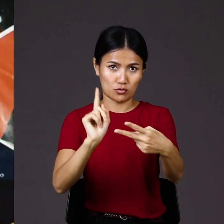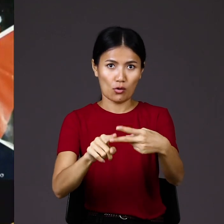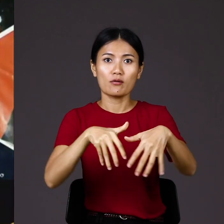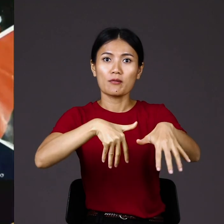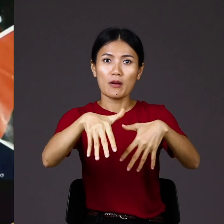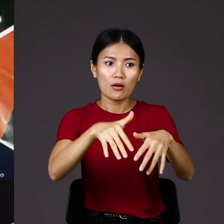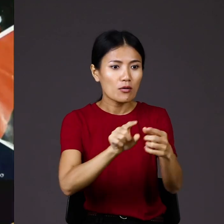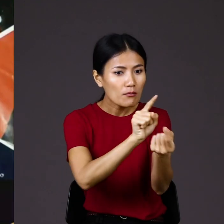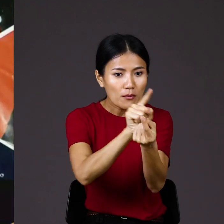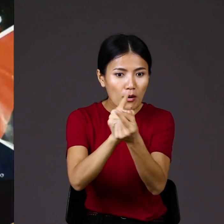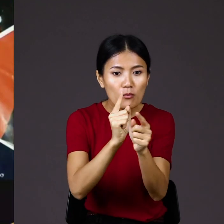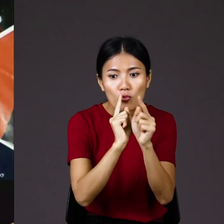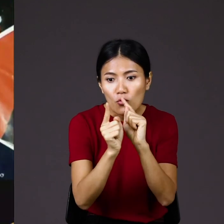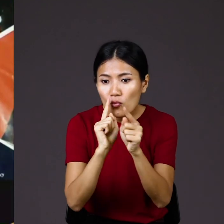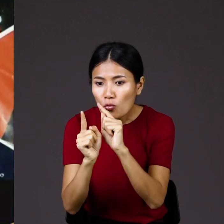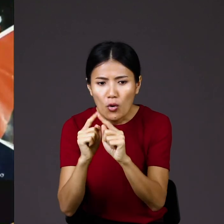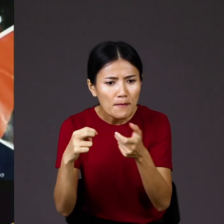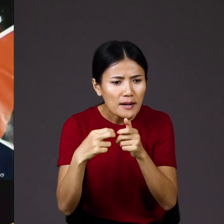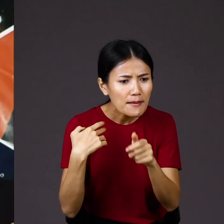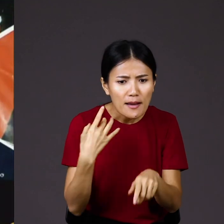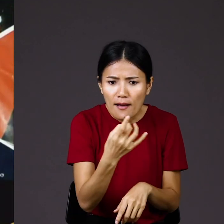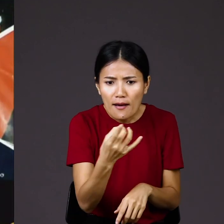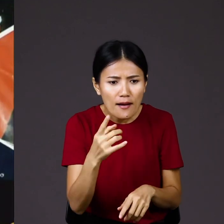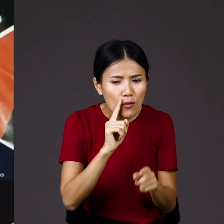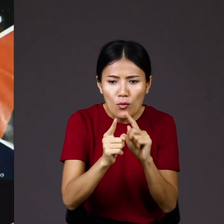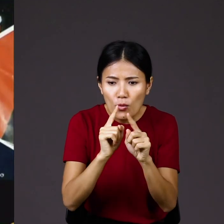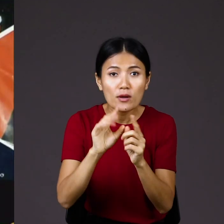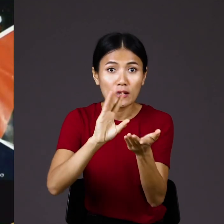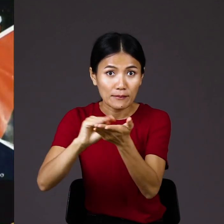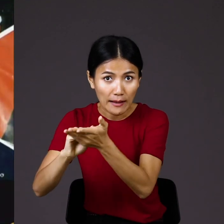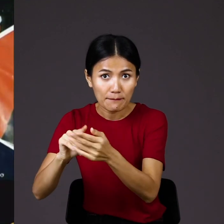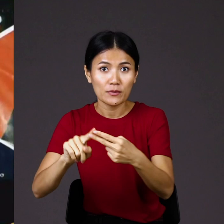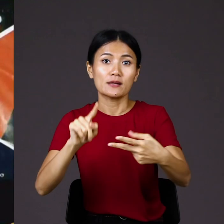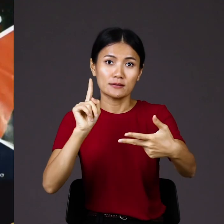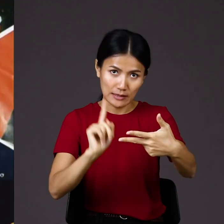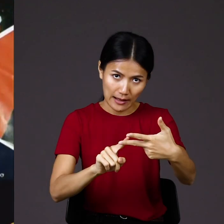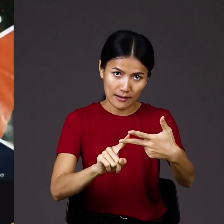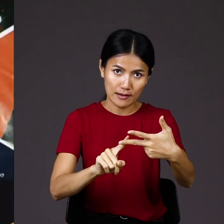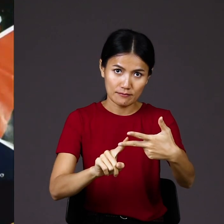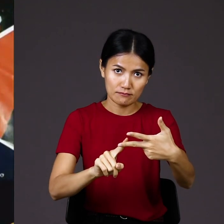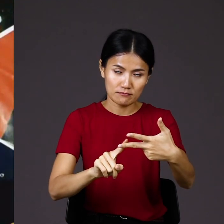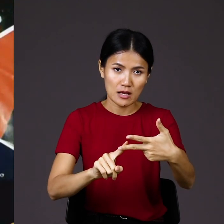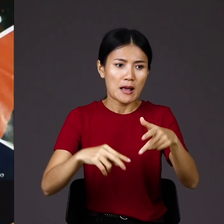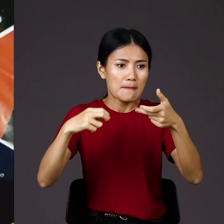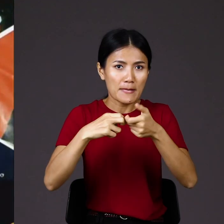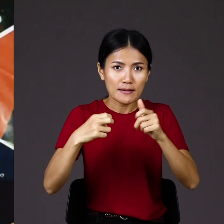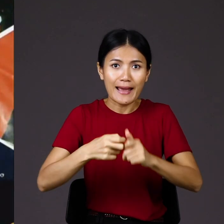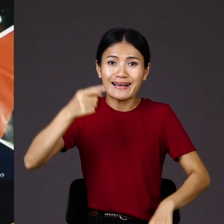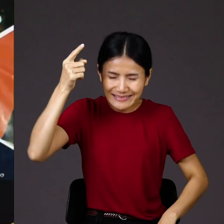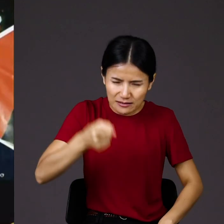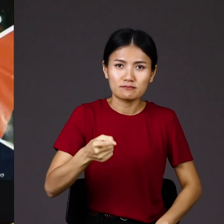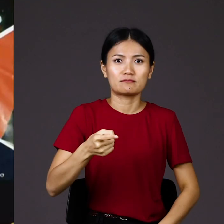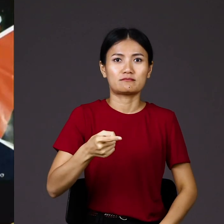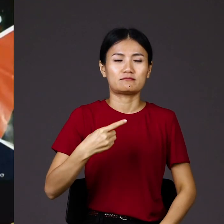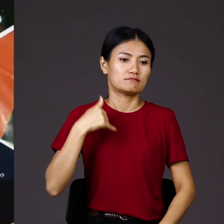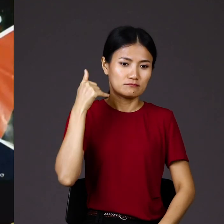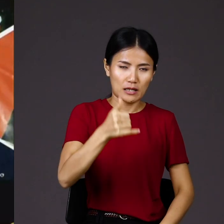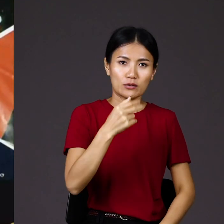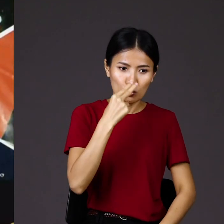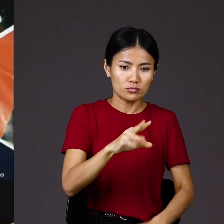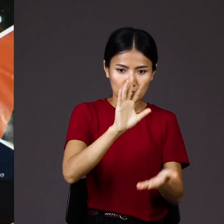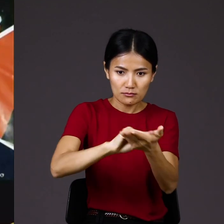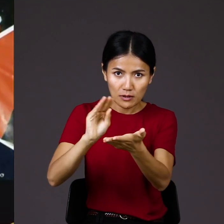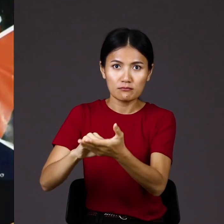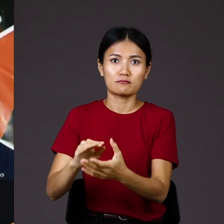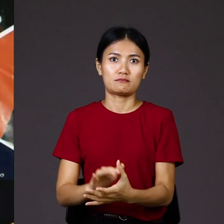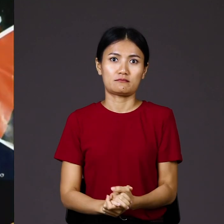ง2พูดคุยกับพ่อแม่พี่น้องประชาชนที่ได้รับผลกระทบจริงและ3ภายใต้สถานการณ์จริงที่